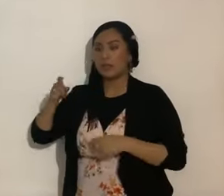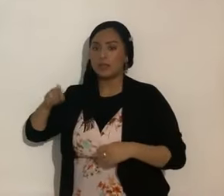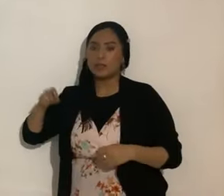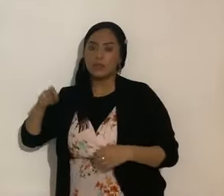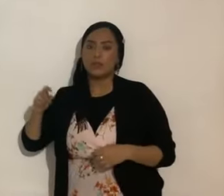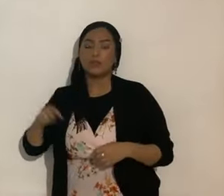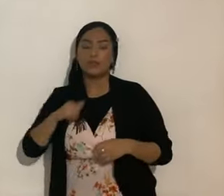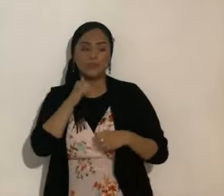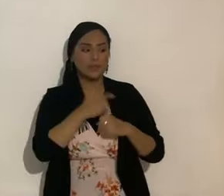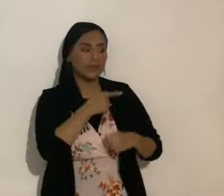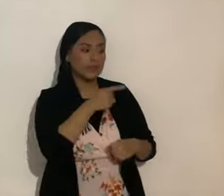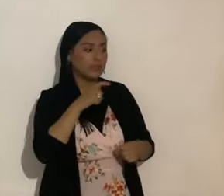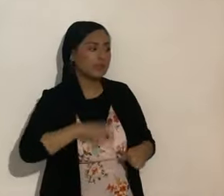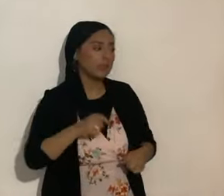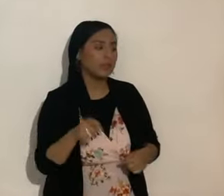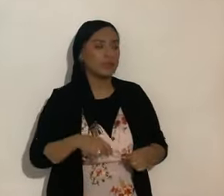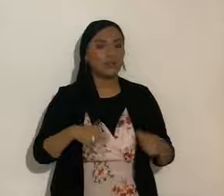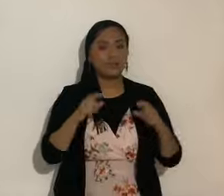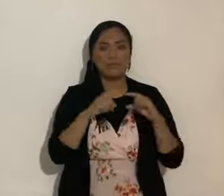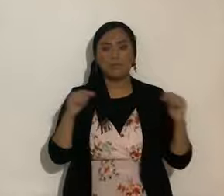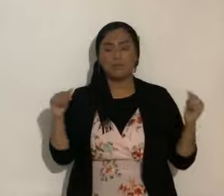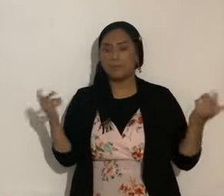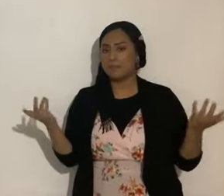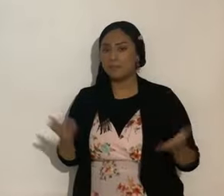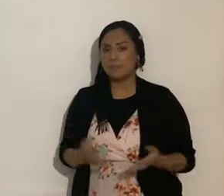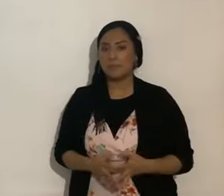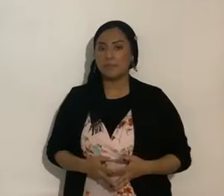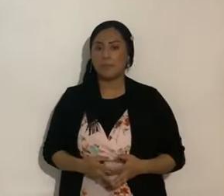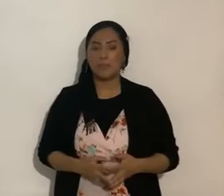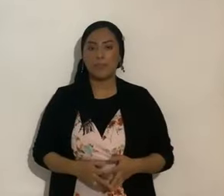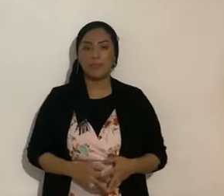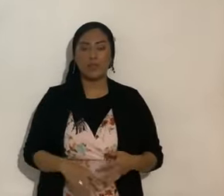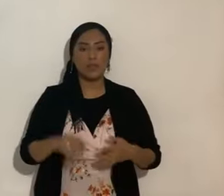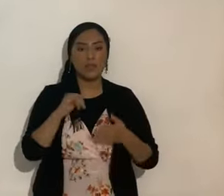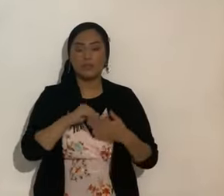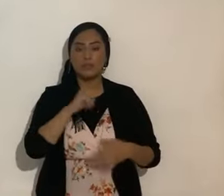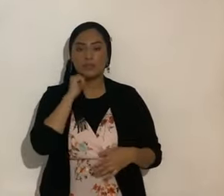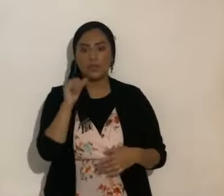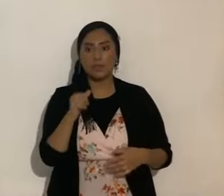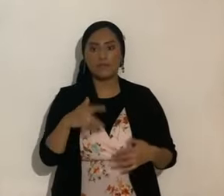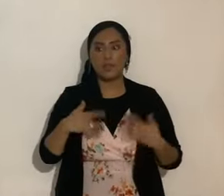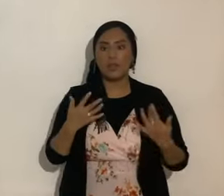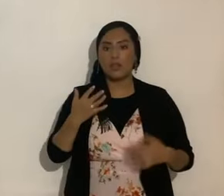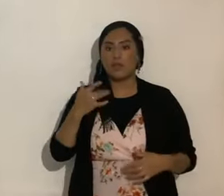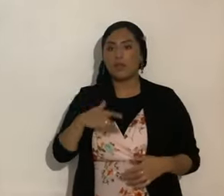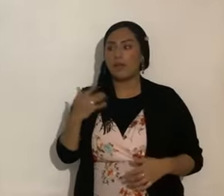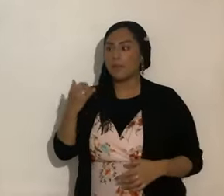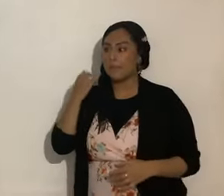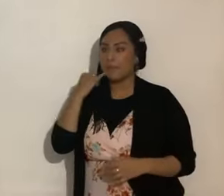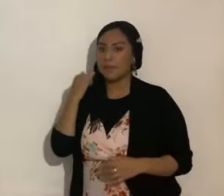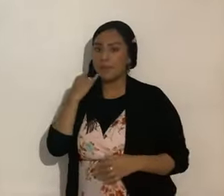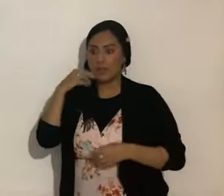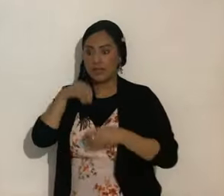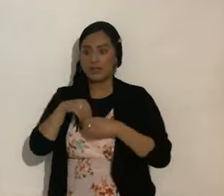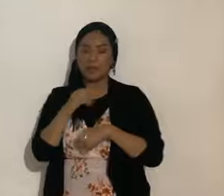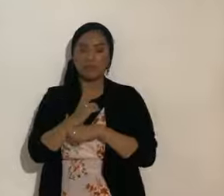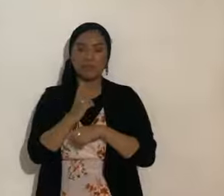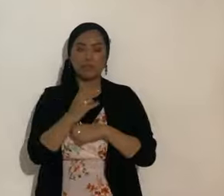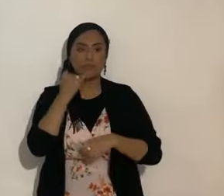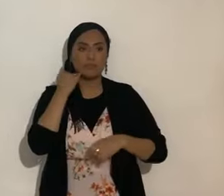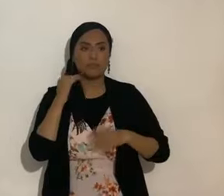necesidad, a una hermana que tenga necesidad, etcétera, etcétera, etcétera. ¿Sí? Y eso no tiene por qué despertar celos dentro de la